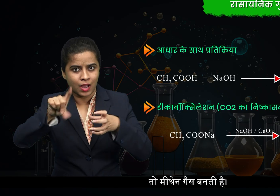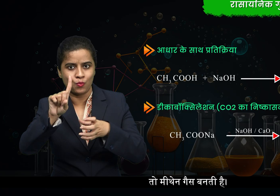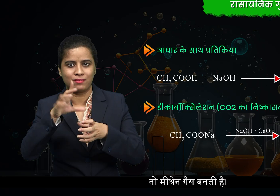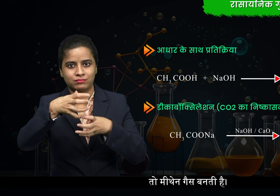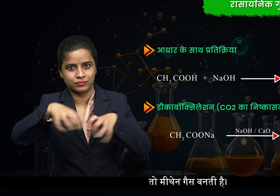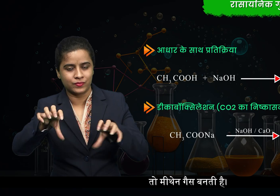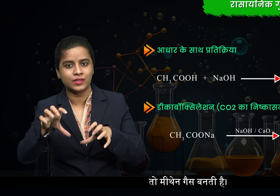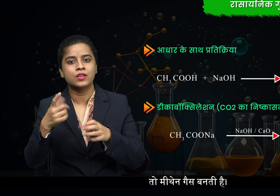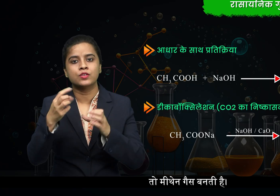है।